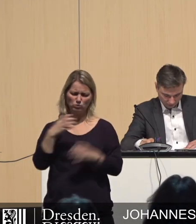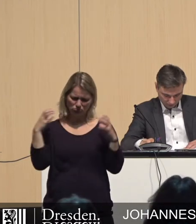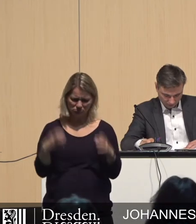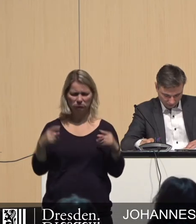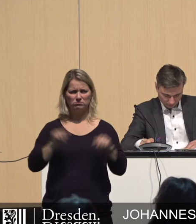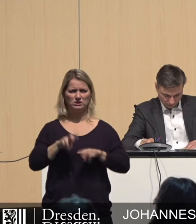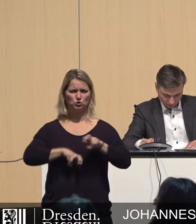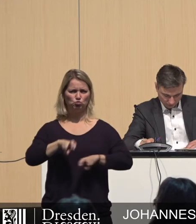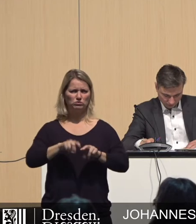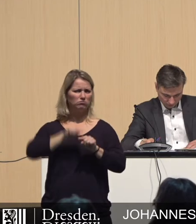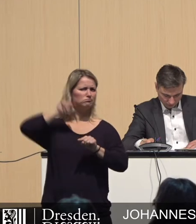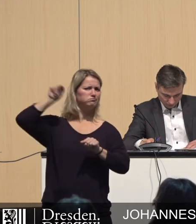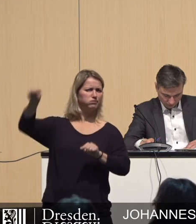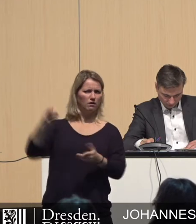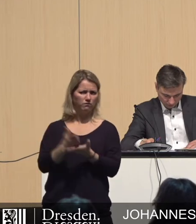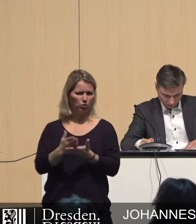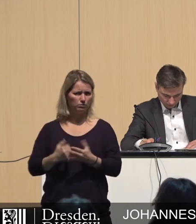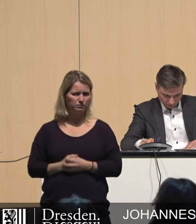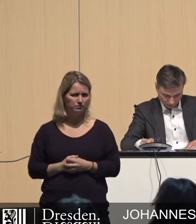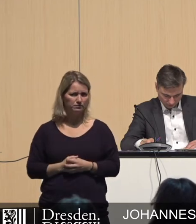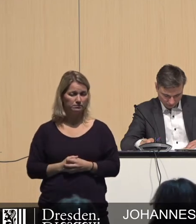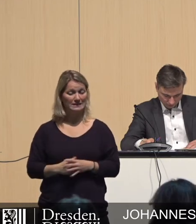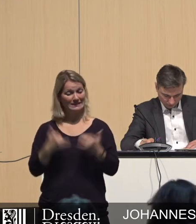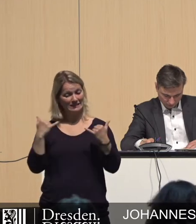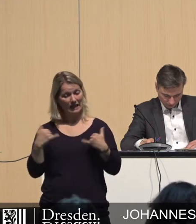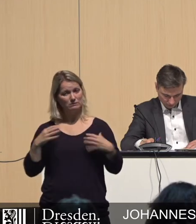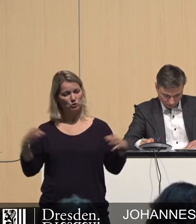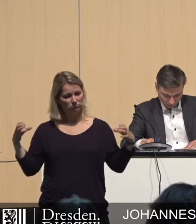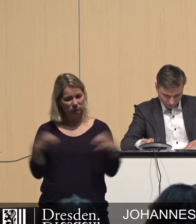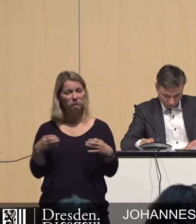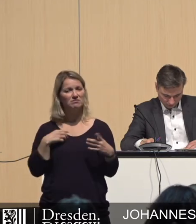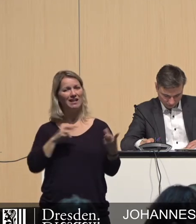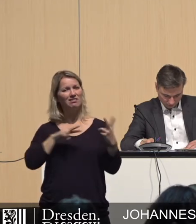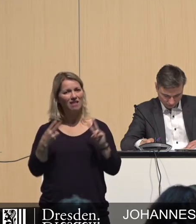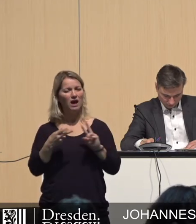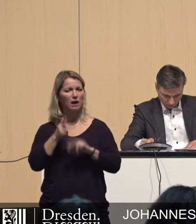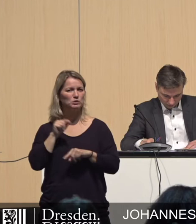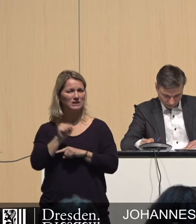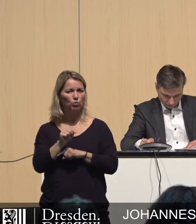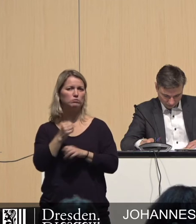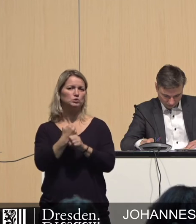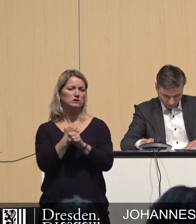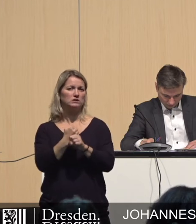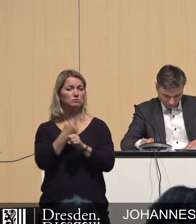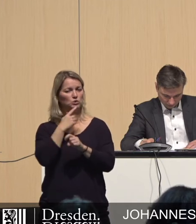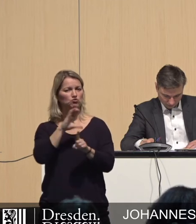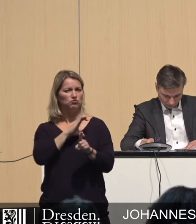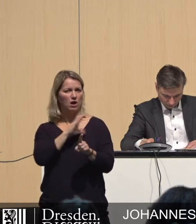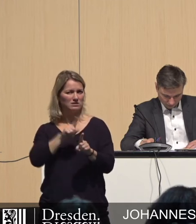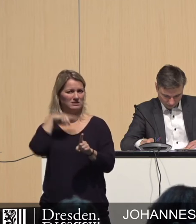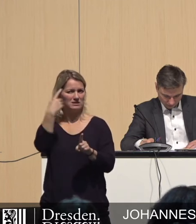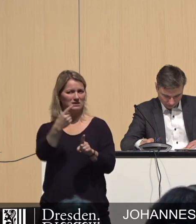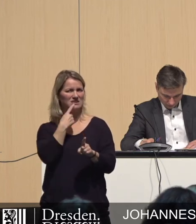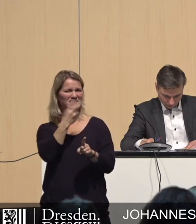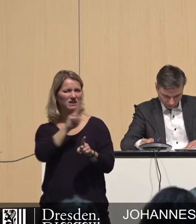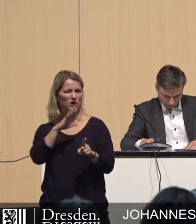nutzen. Meine Damen und Herren, wir müssen uns jetzt auf diesen Weg der Dekarbonisierung begeben, um die Chance zu haben, dieses Ziel